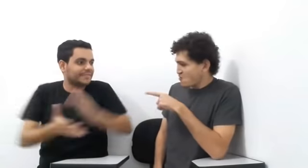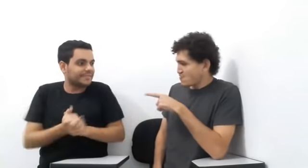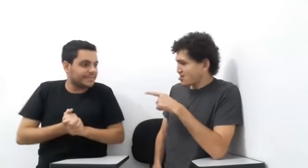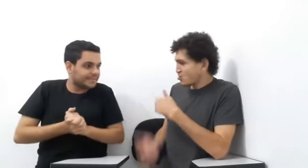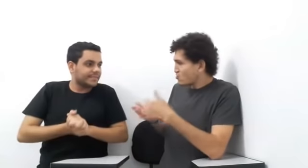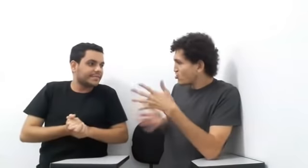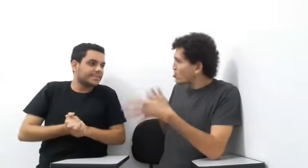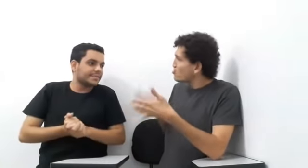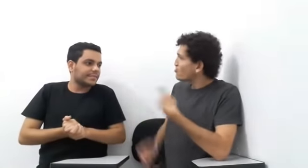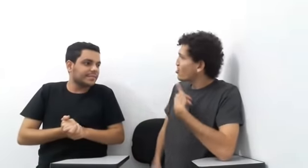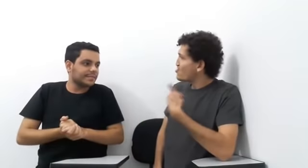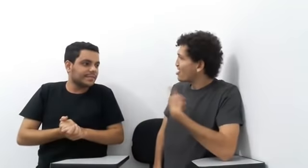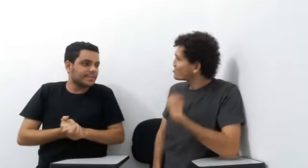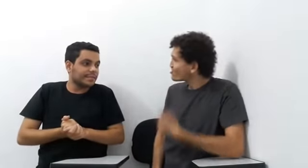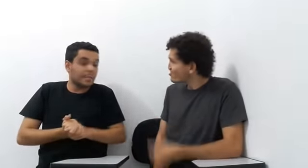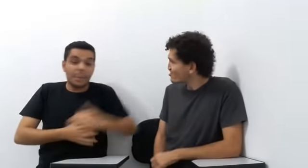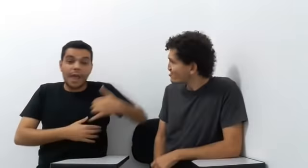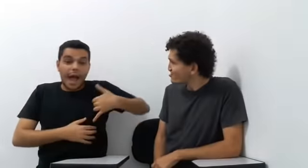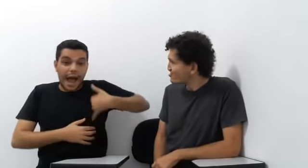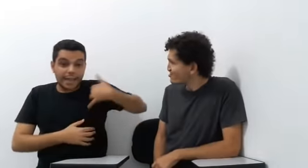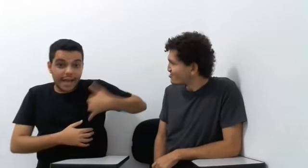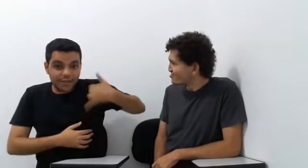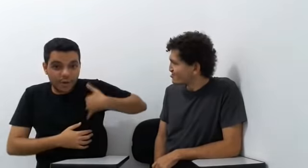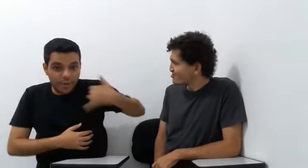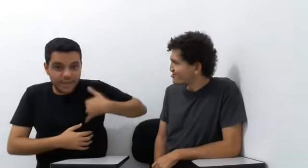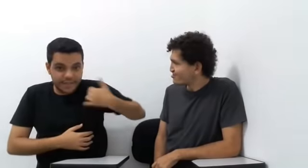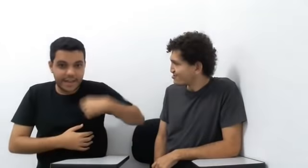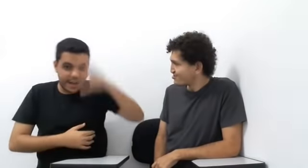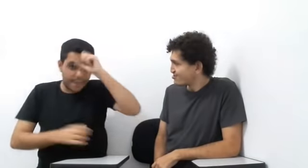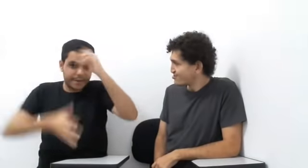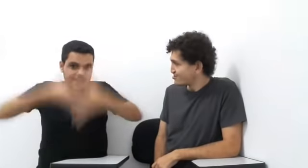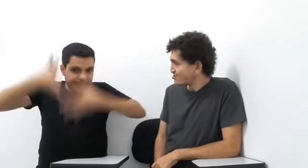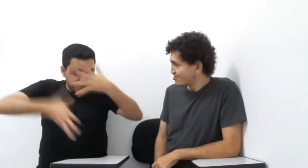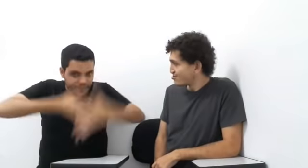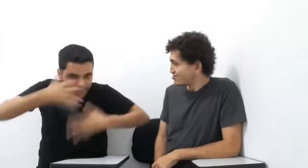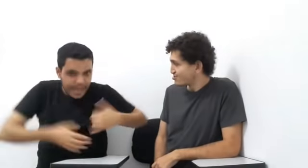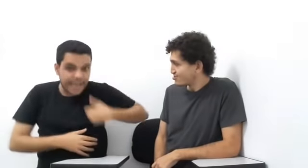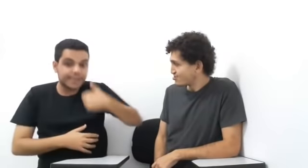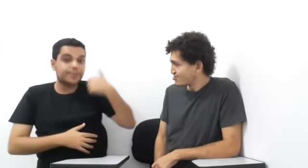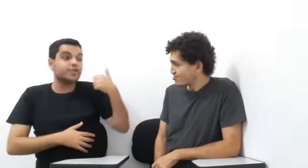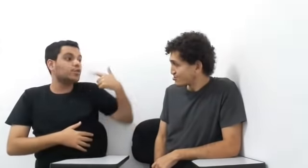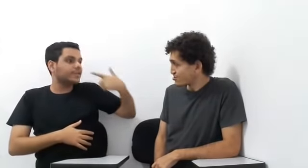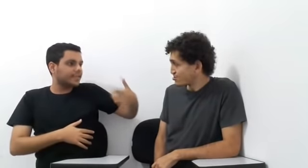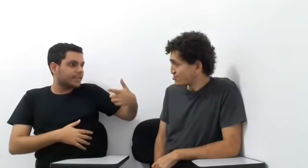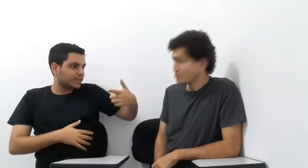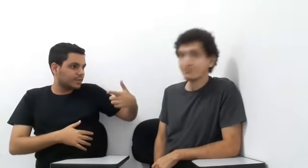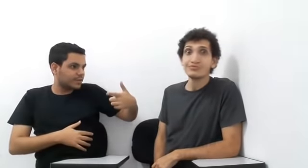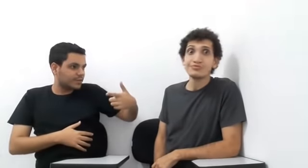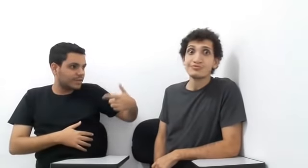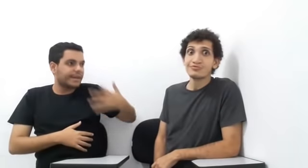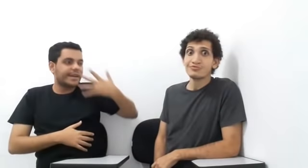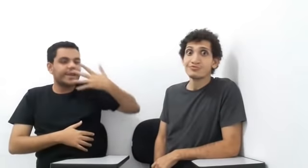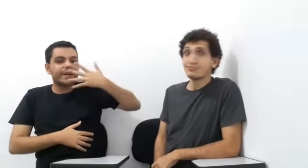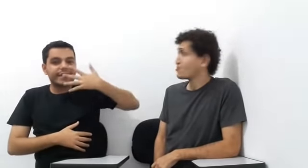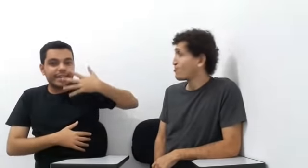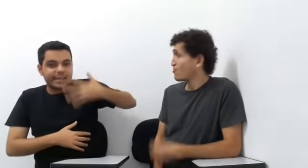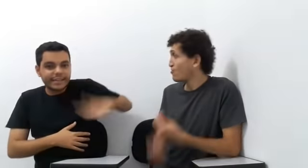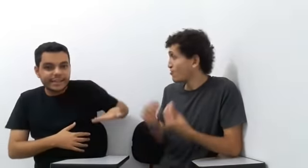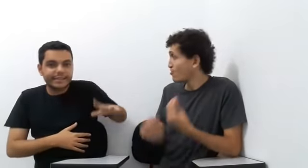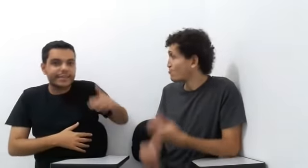mas começou a pode. A idade que eu comecei a aprender língua de sinais foi de 12 anos. Eu ainda era criança,